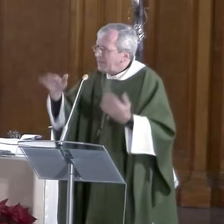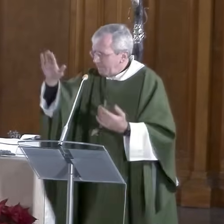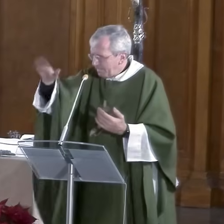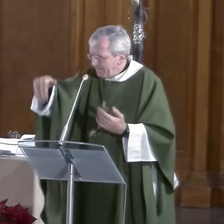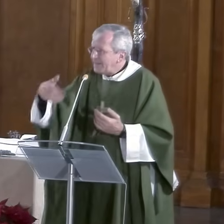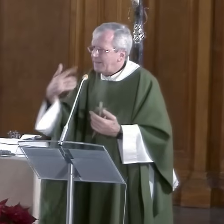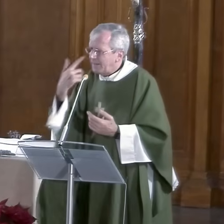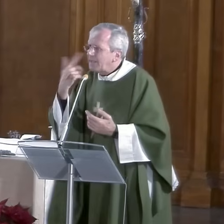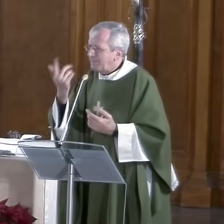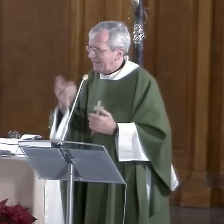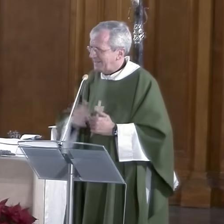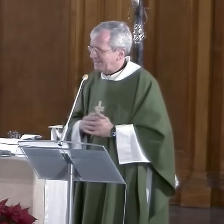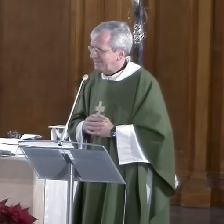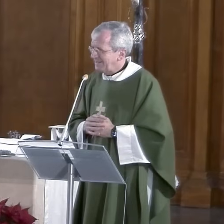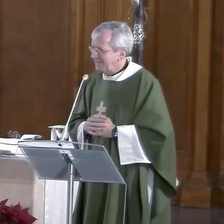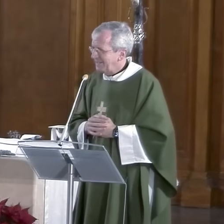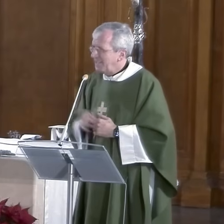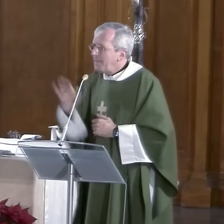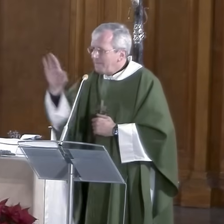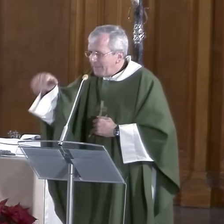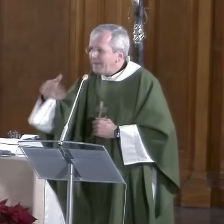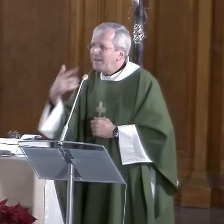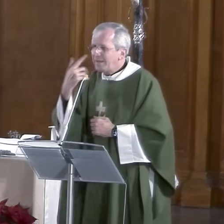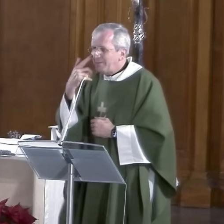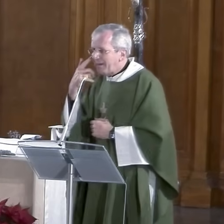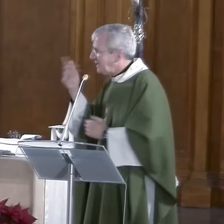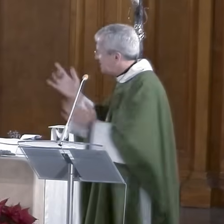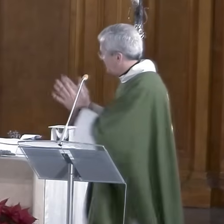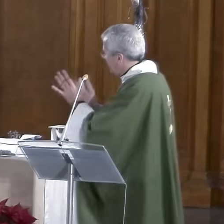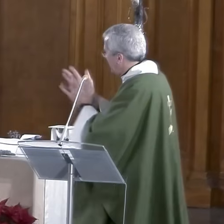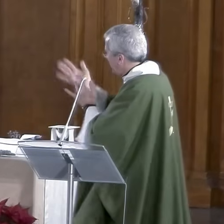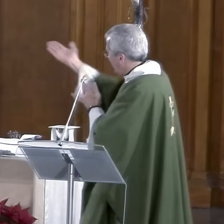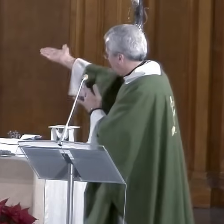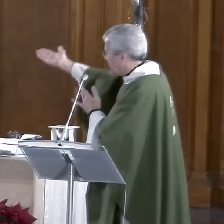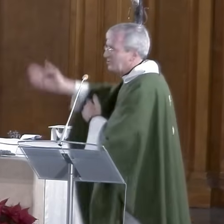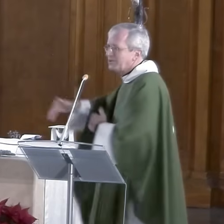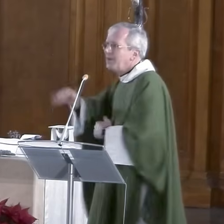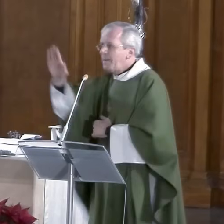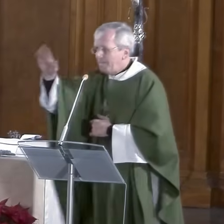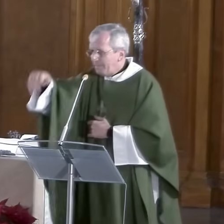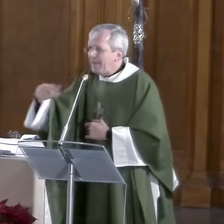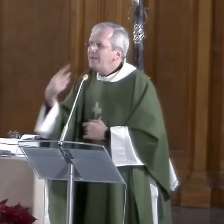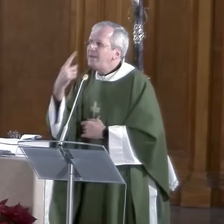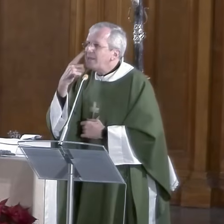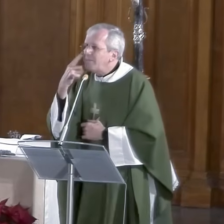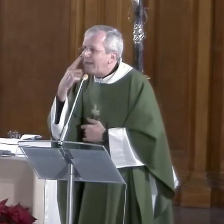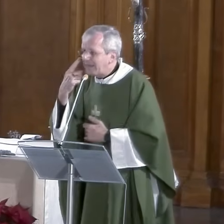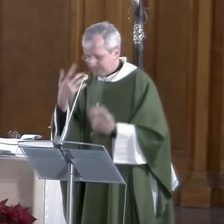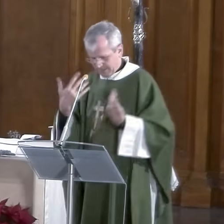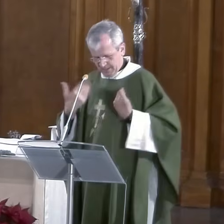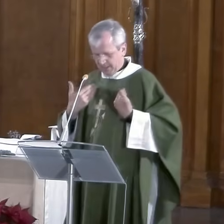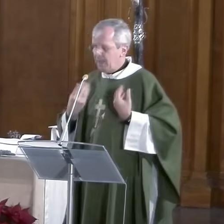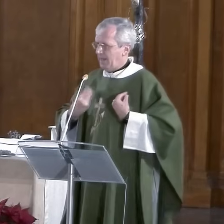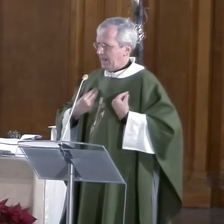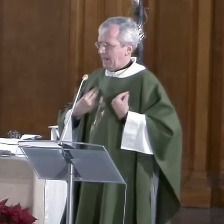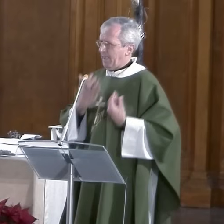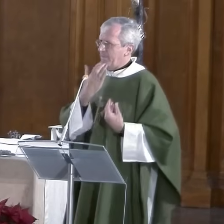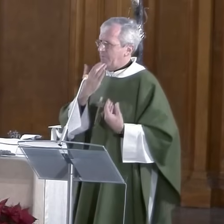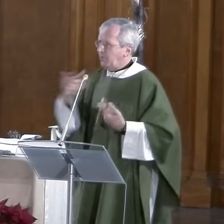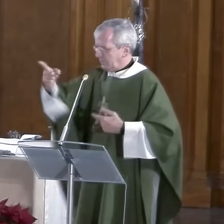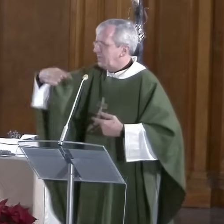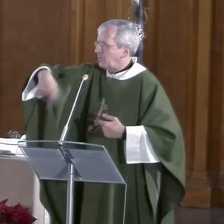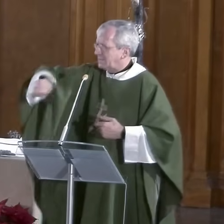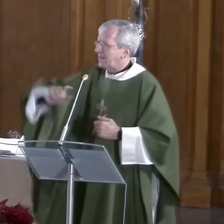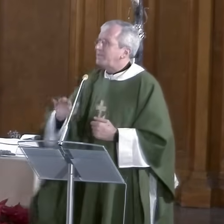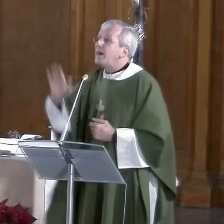tiene, ven y verás. Ven y verás a Jesús. Ven y verás el